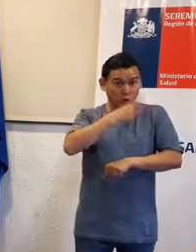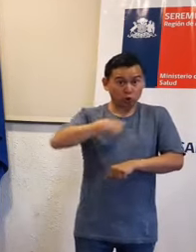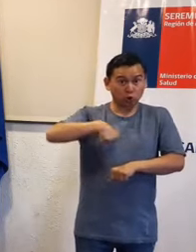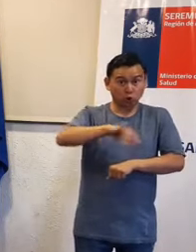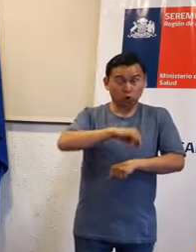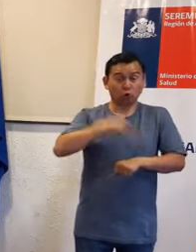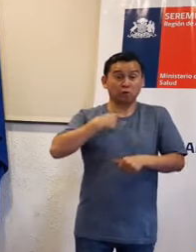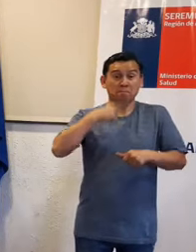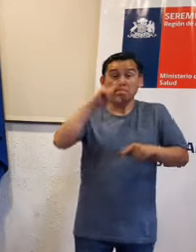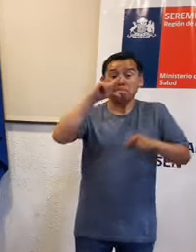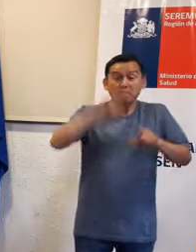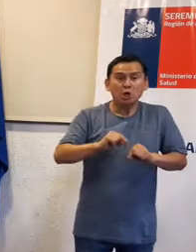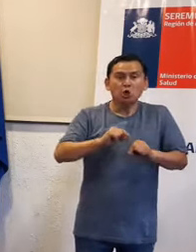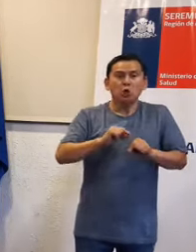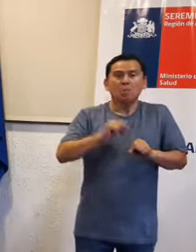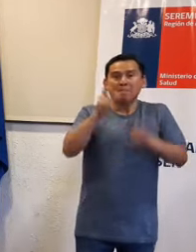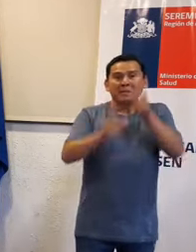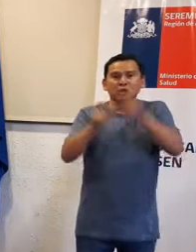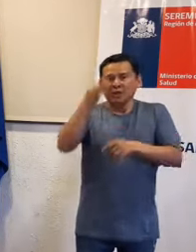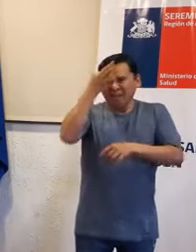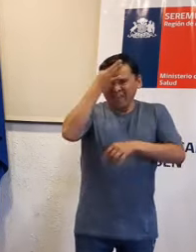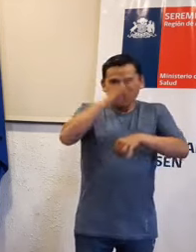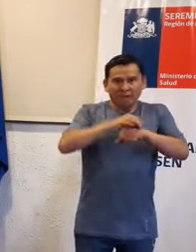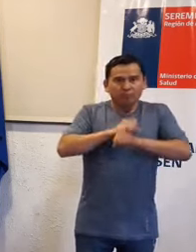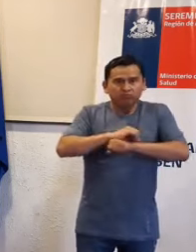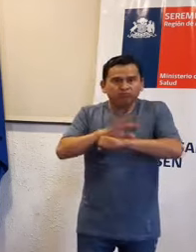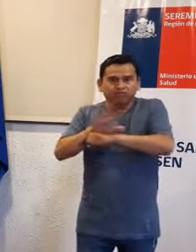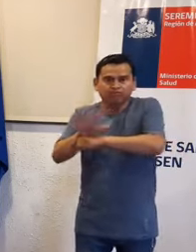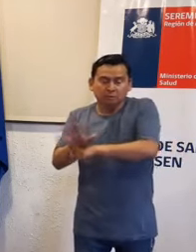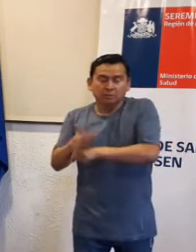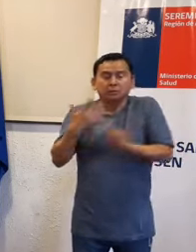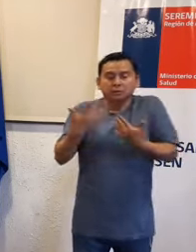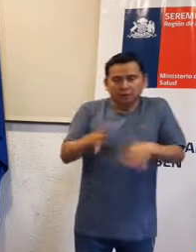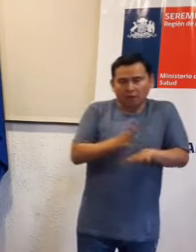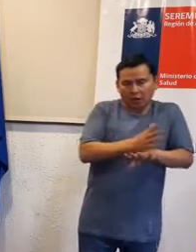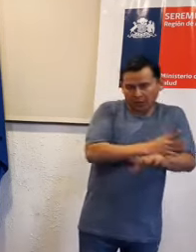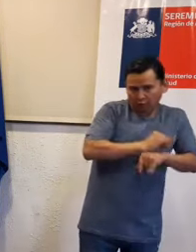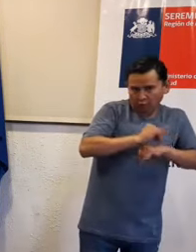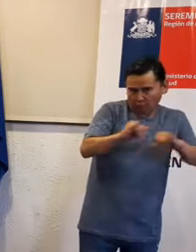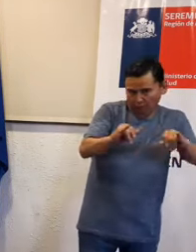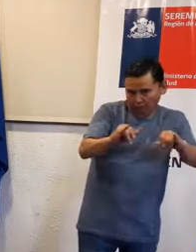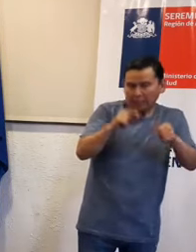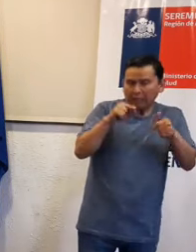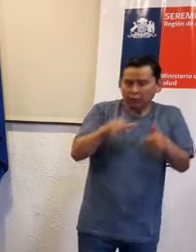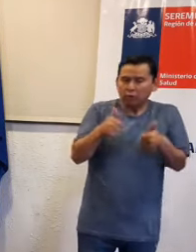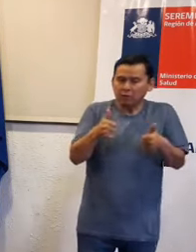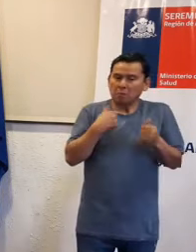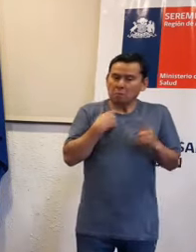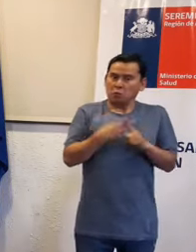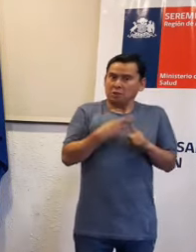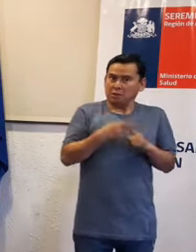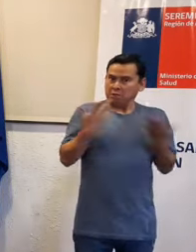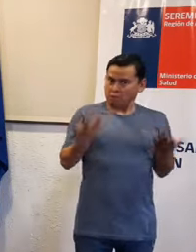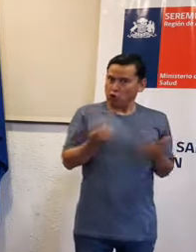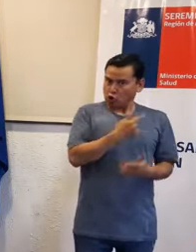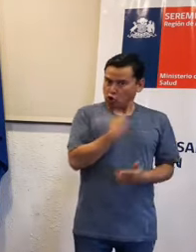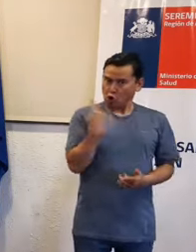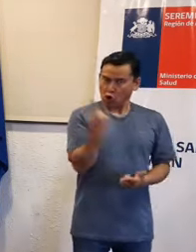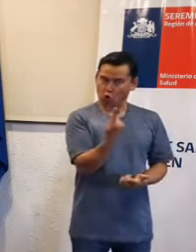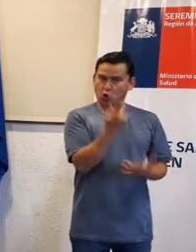Aysén somos la que tiene menos casos eso ya lo ha indicado la intendenta la Ceremia y eso es un bien que tenemos que cautelar todos